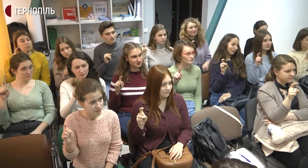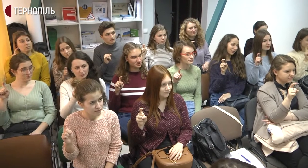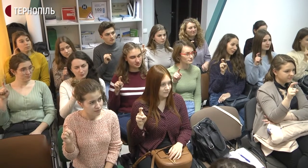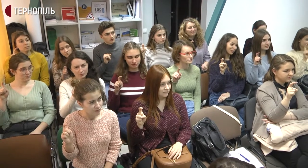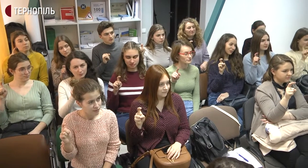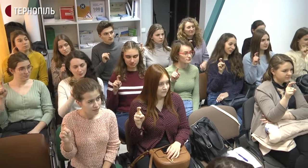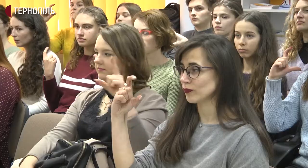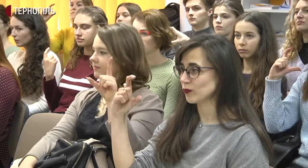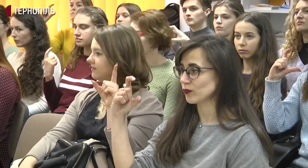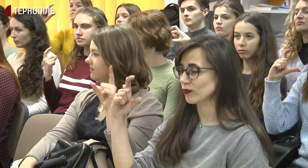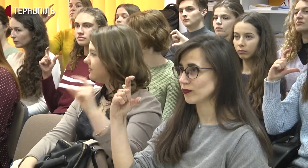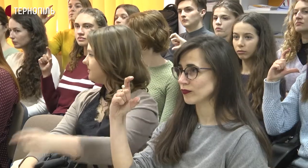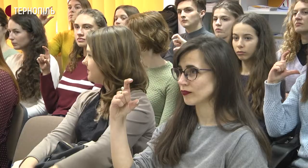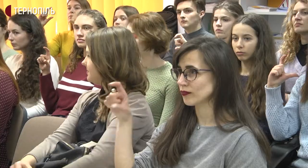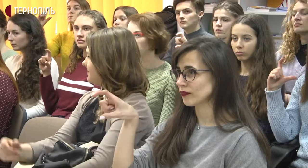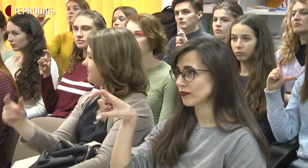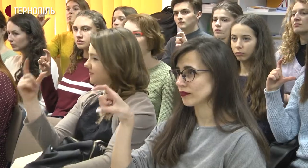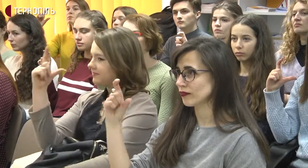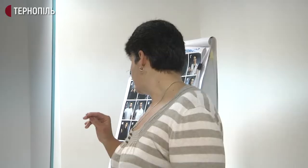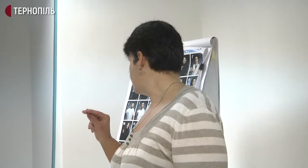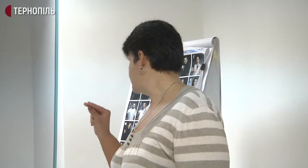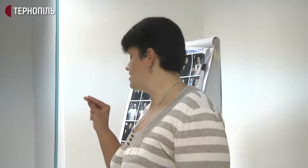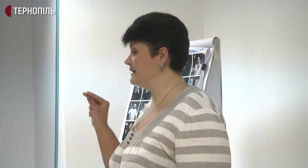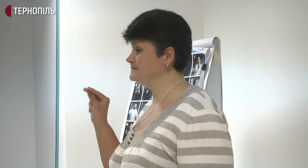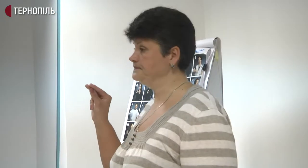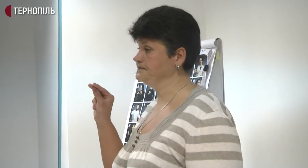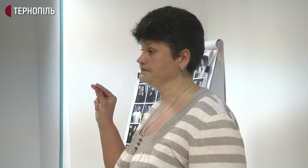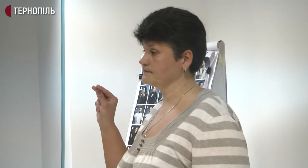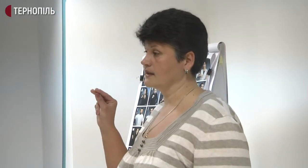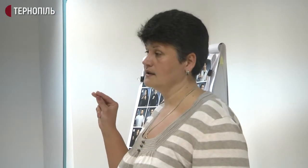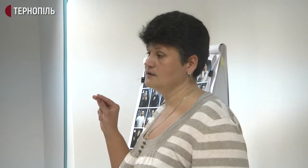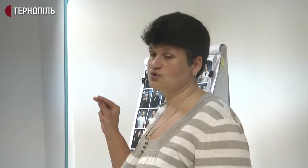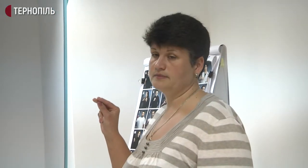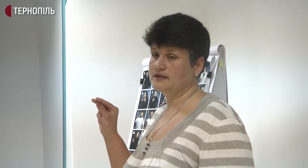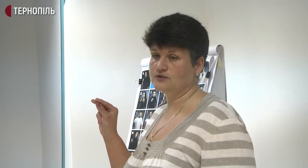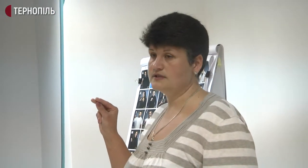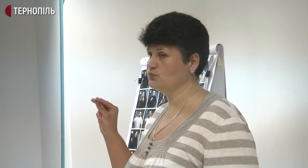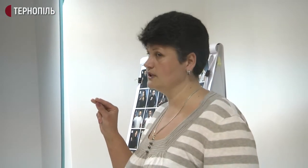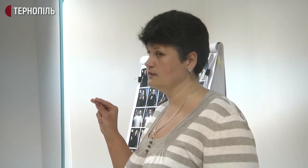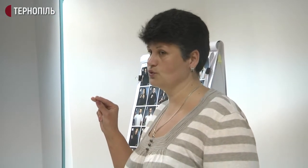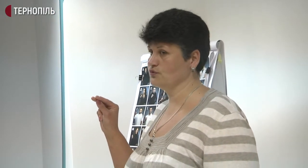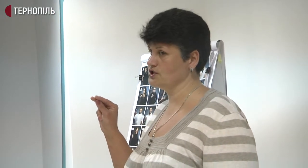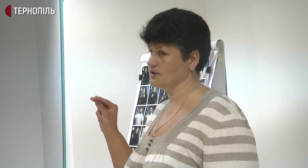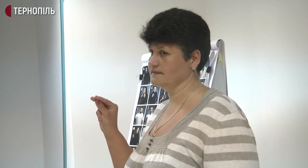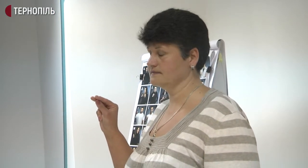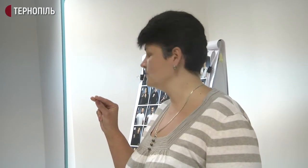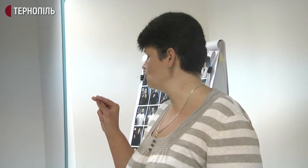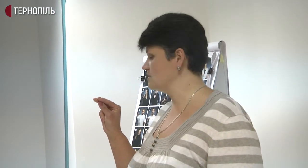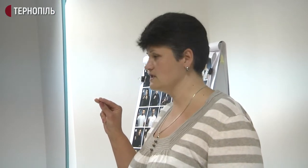Коцовська розпочала з вивчення абетки. Ще дуже багато слів буде на букву «Ч». Дуже